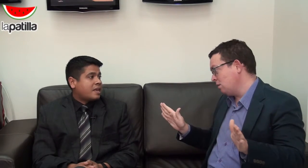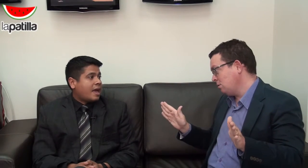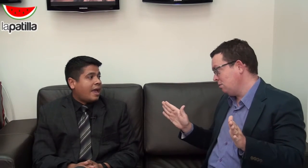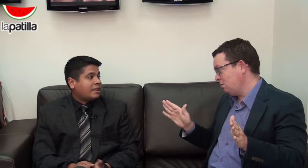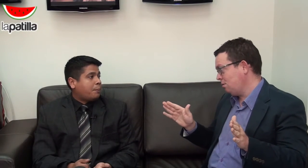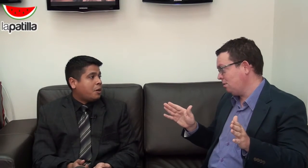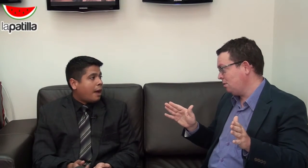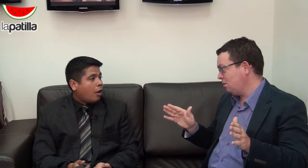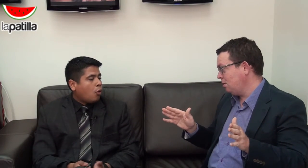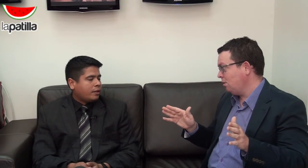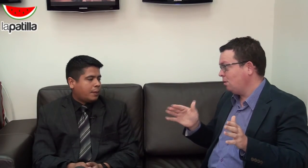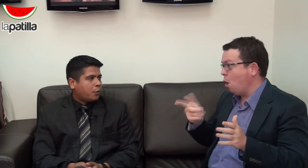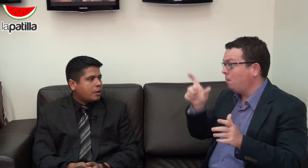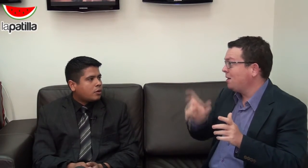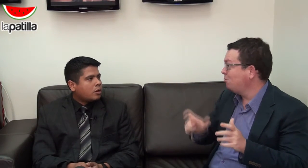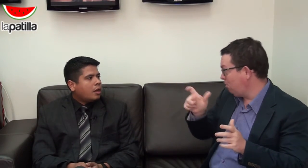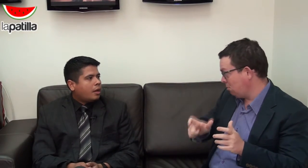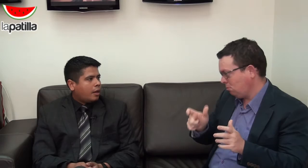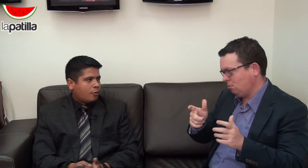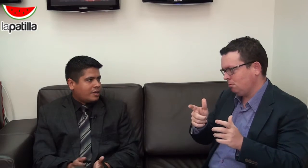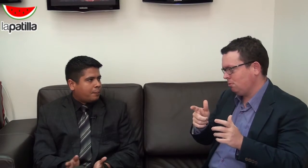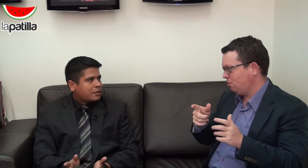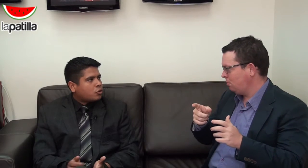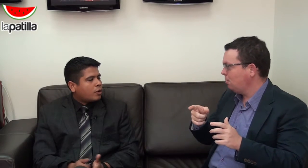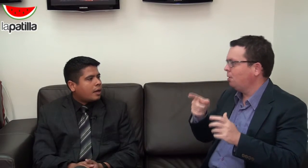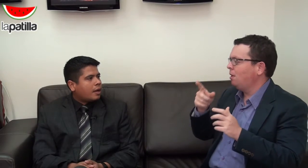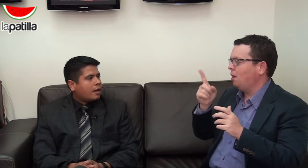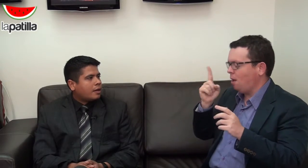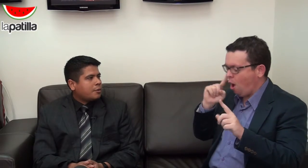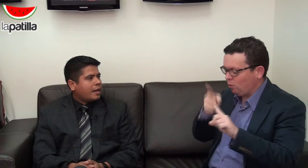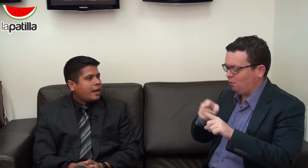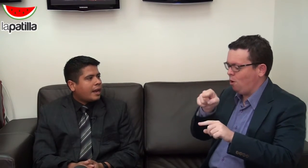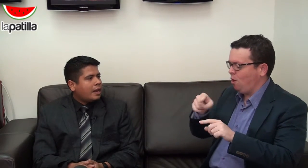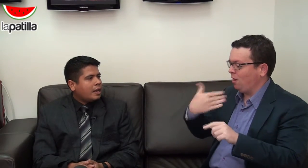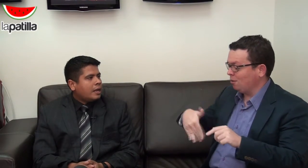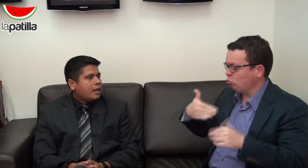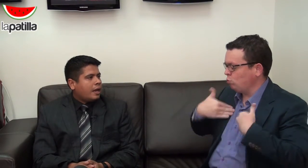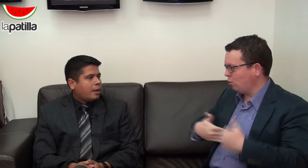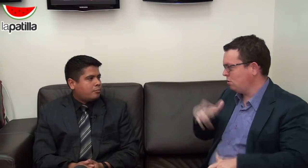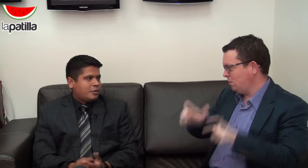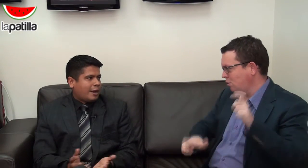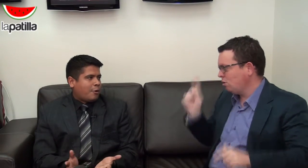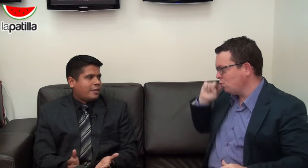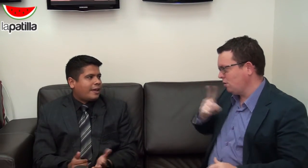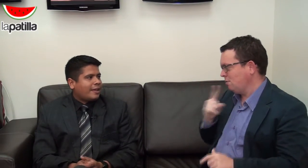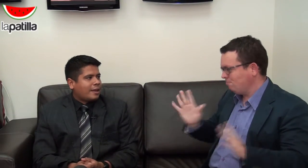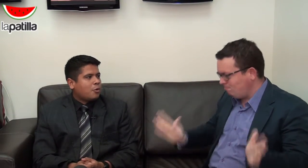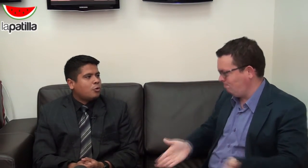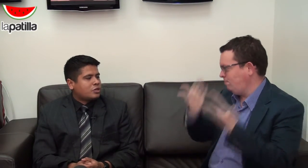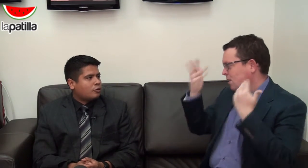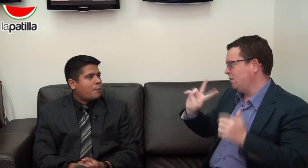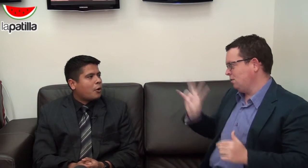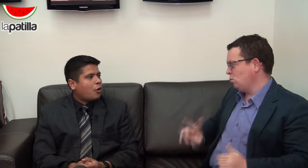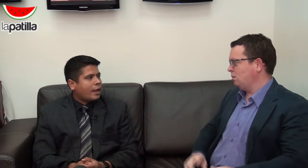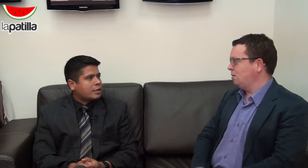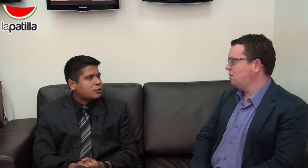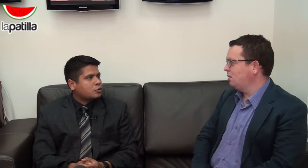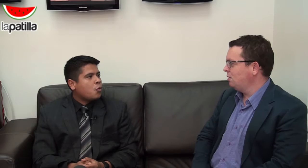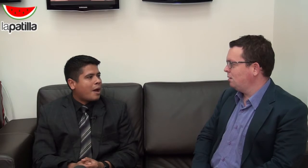sea entes privados o entes públicos, cualquier persona a nivel general, recuerde que estamos luchando por los derechos humanos